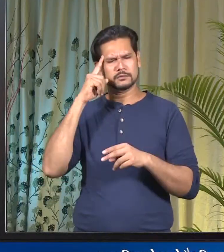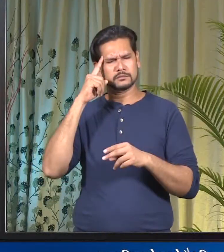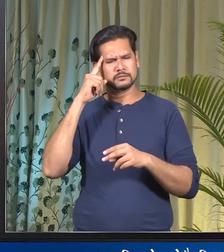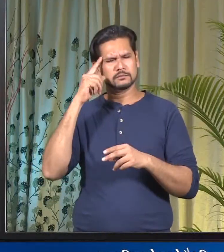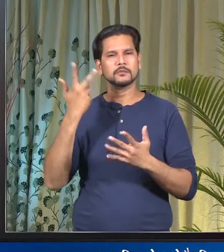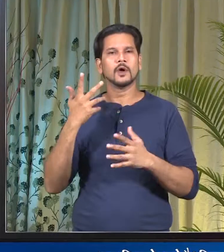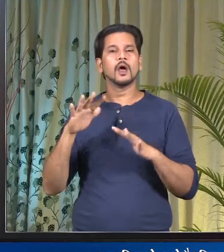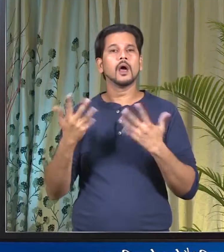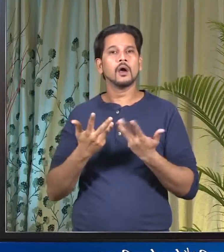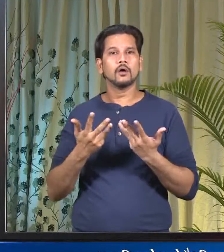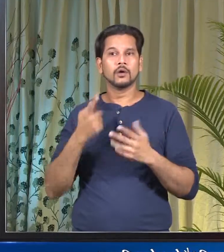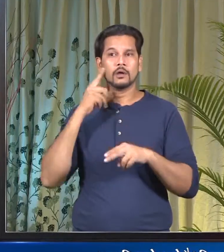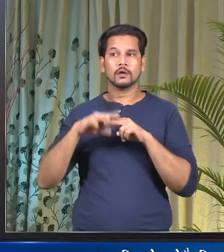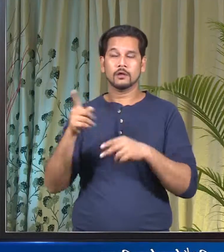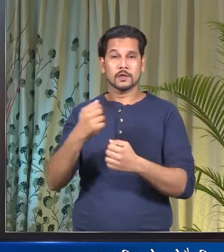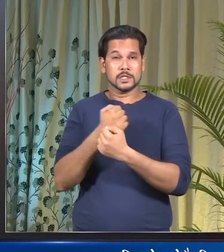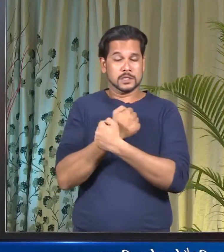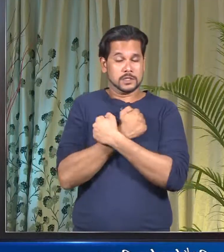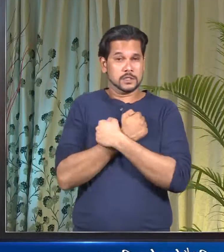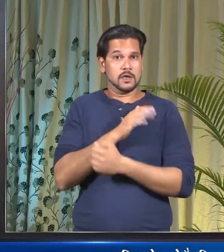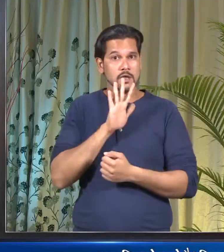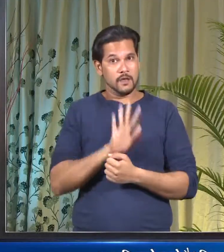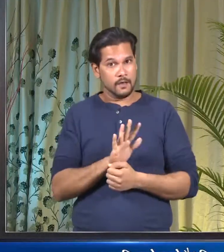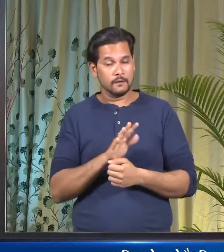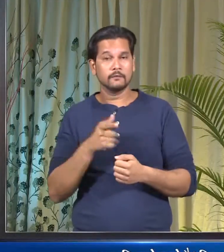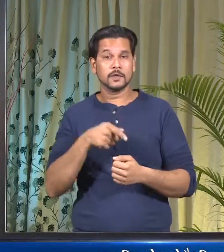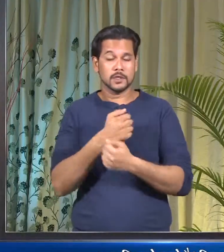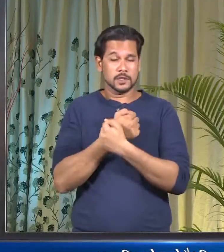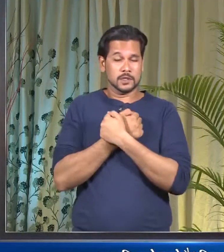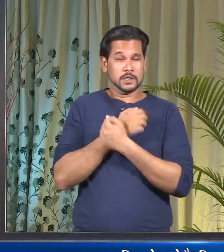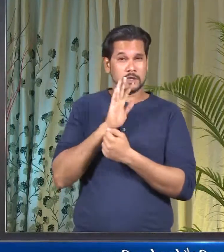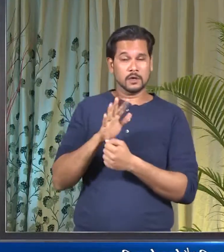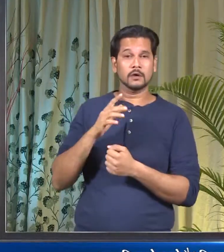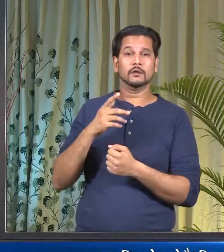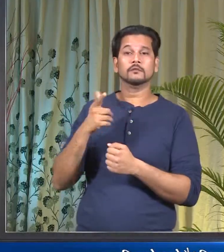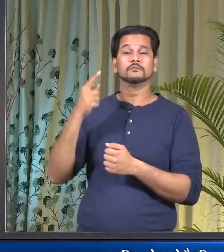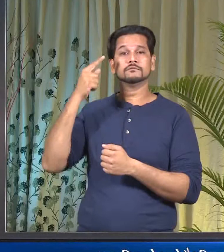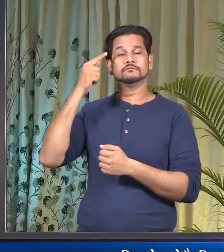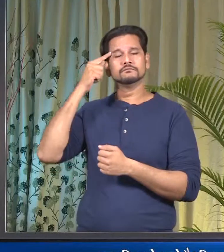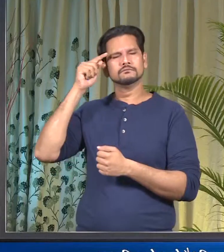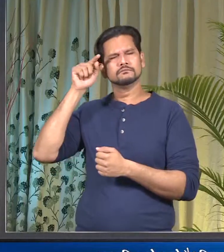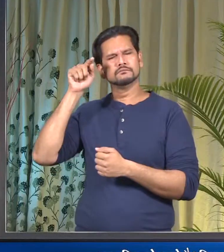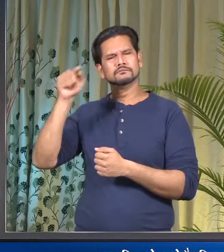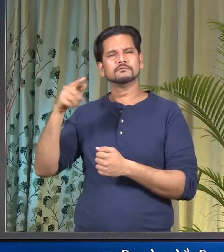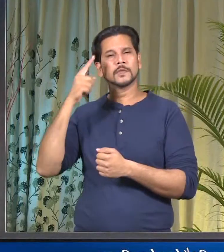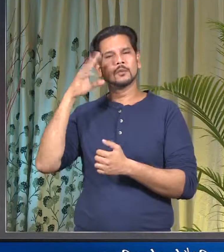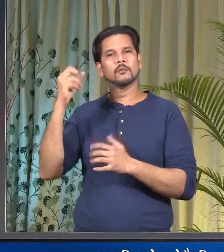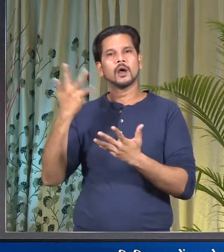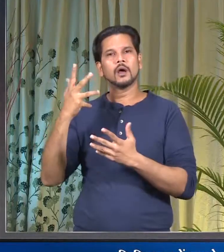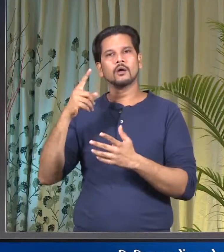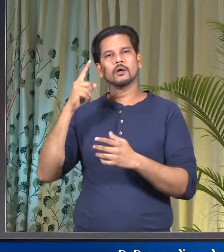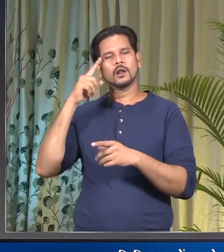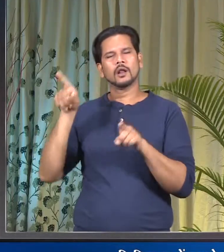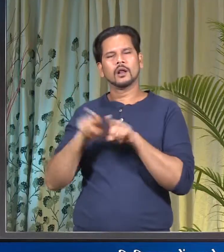तो जहां सने है वहां याद भी कैसी है समाने वाली याद है